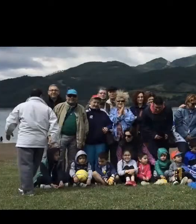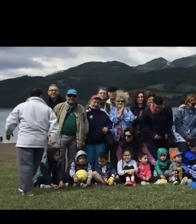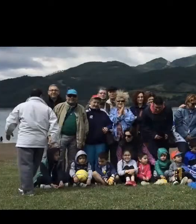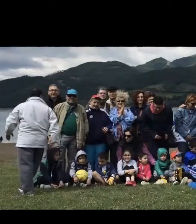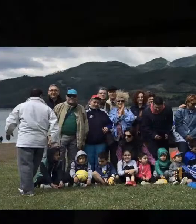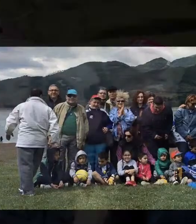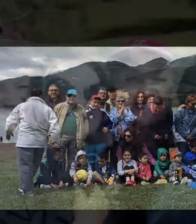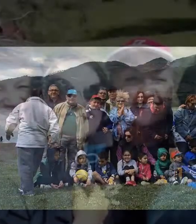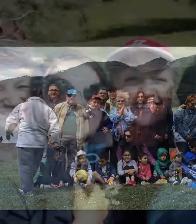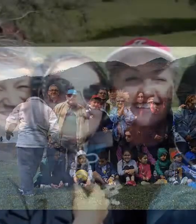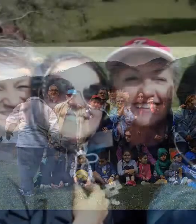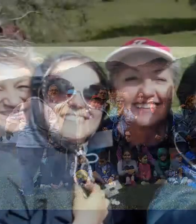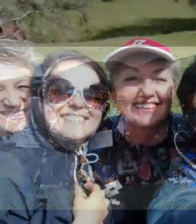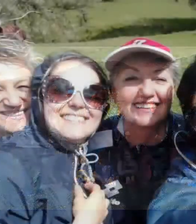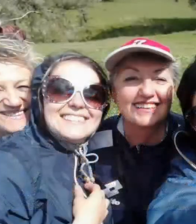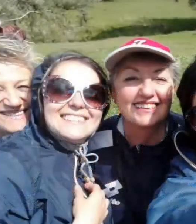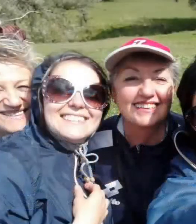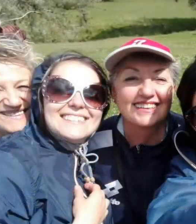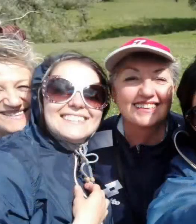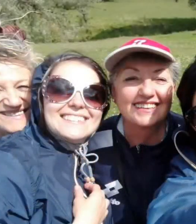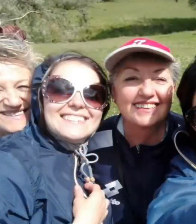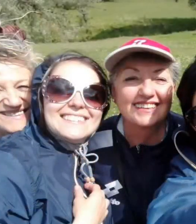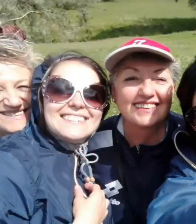Senti che